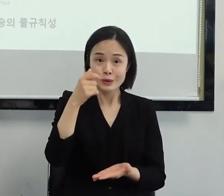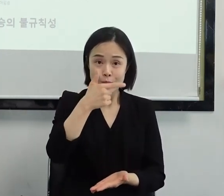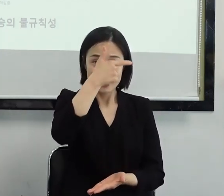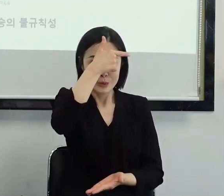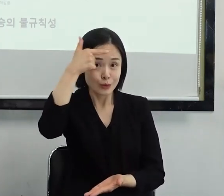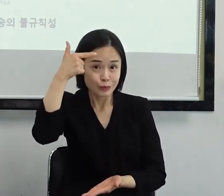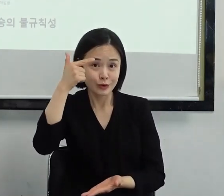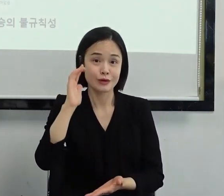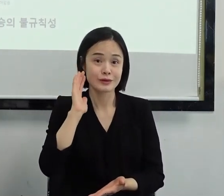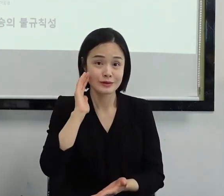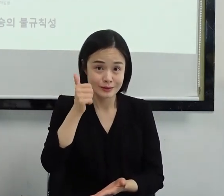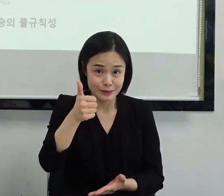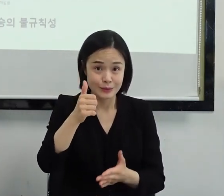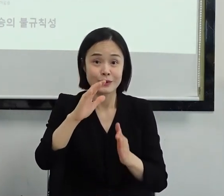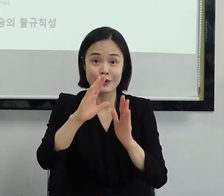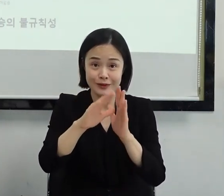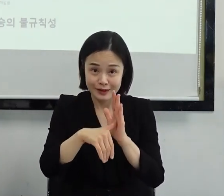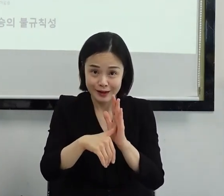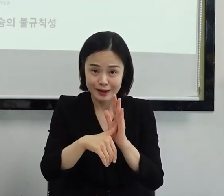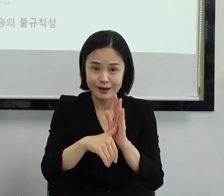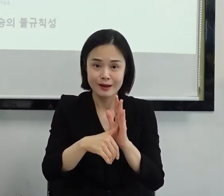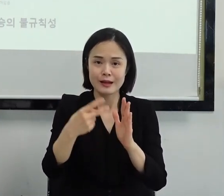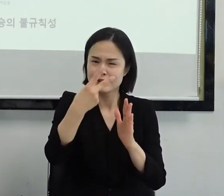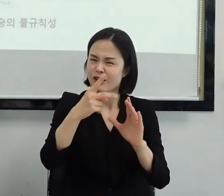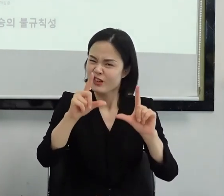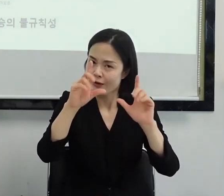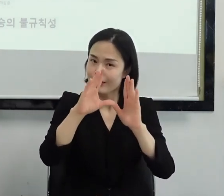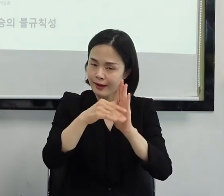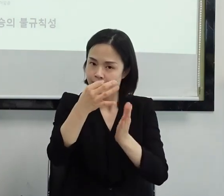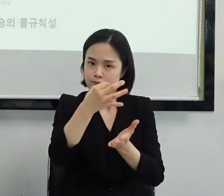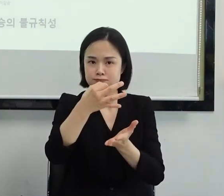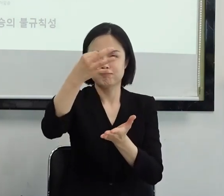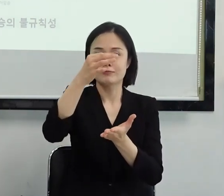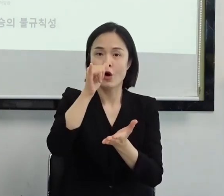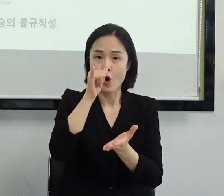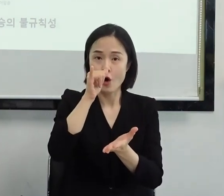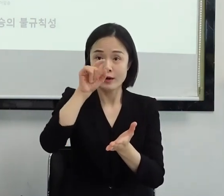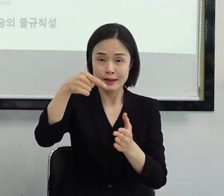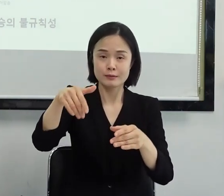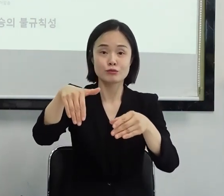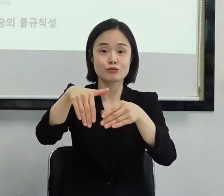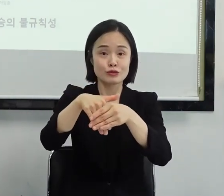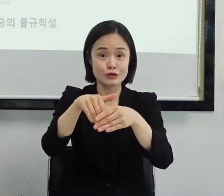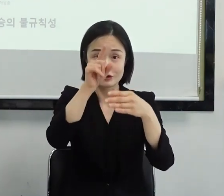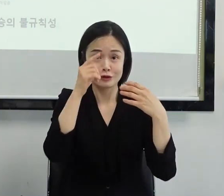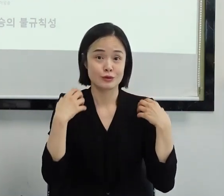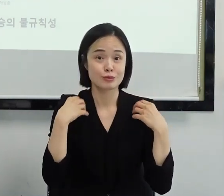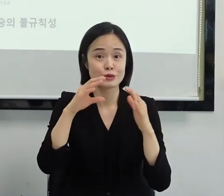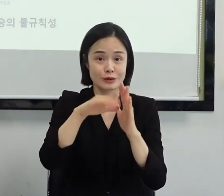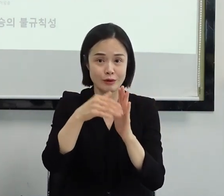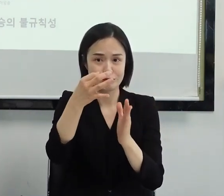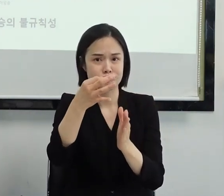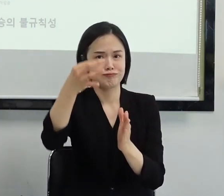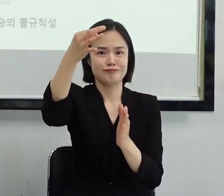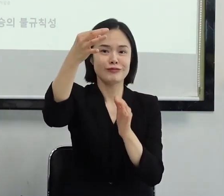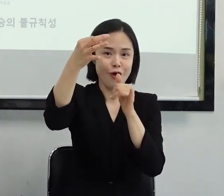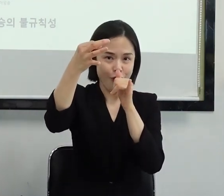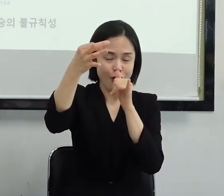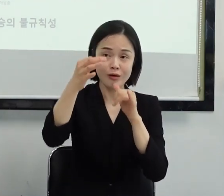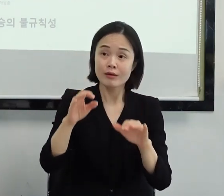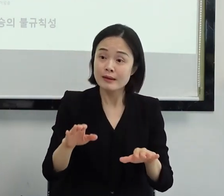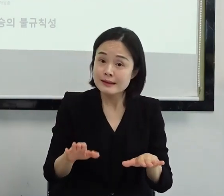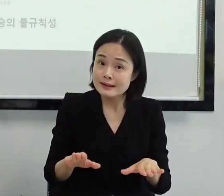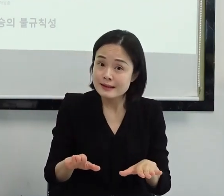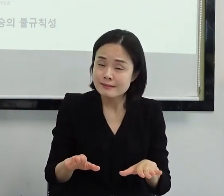초반에도 2000년대 초반에 많이 올랐습니다. 그리고 문재인 정부 때 많이 올랐고요. 지금은 오름폭은 그렇게